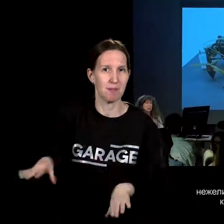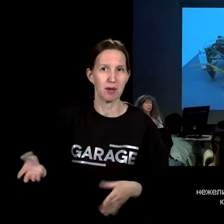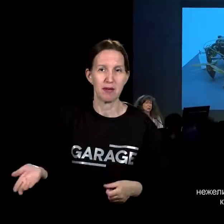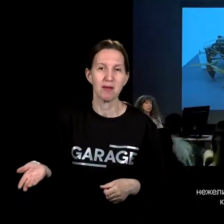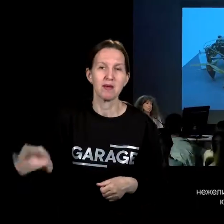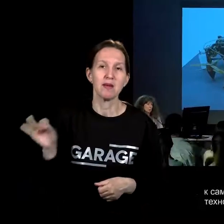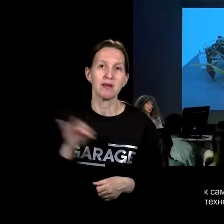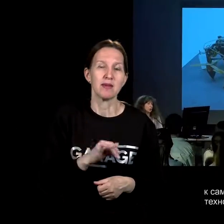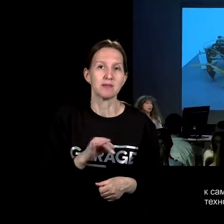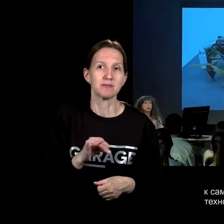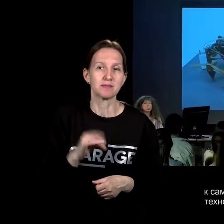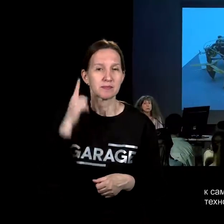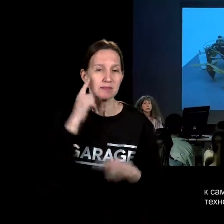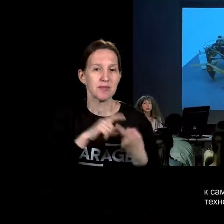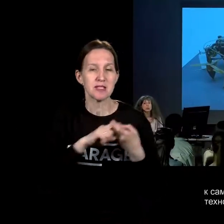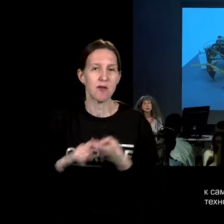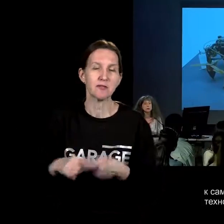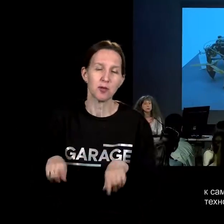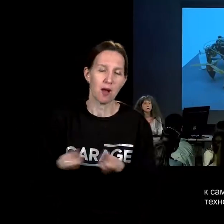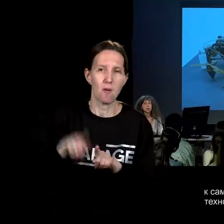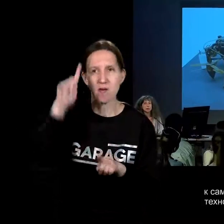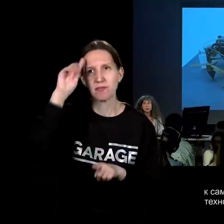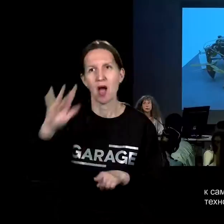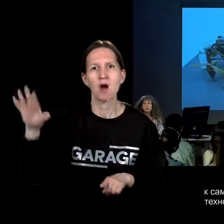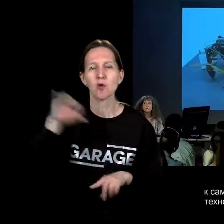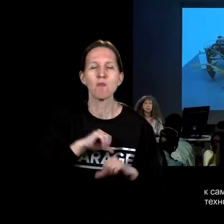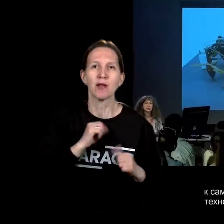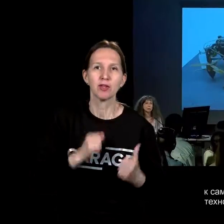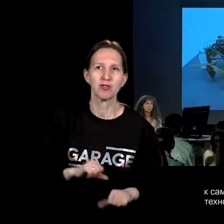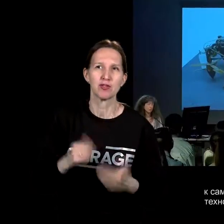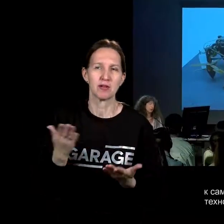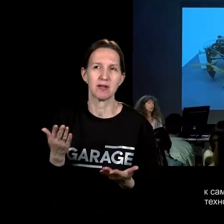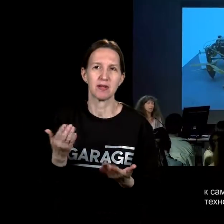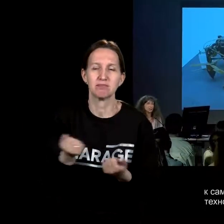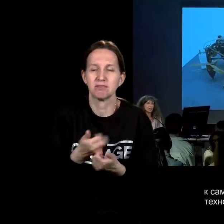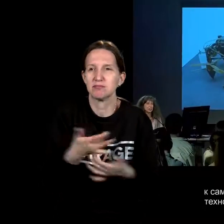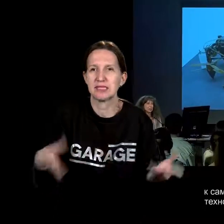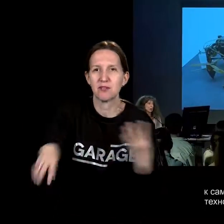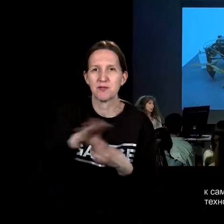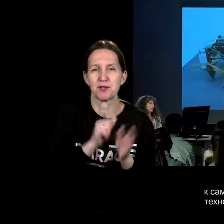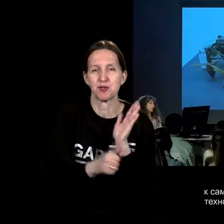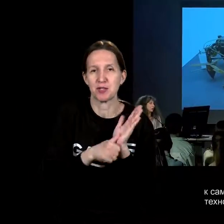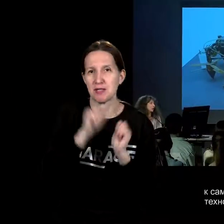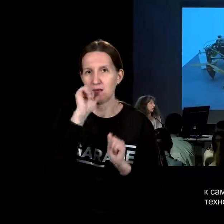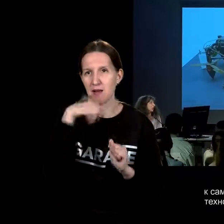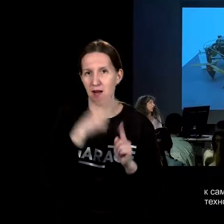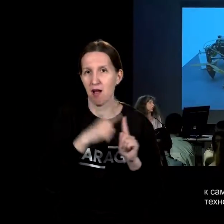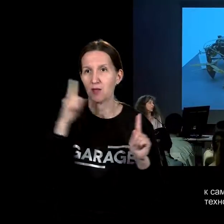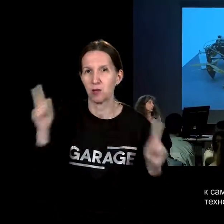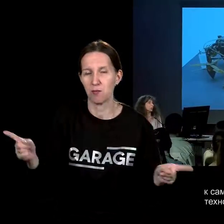И отсылают к самой романтической, наверное, из всех 60-е годы, из всех